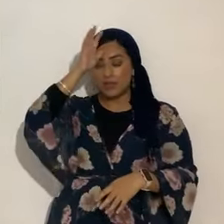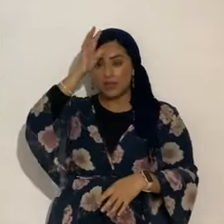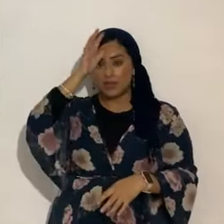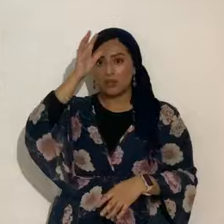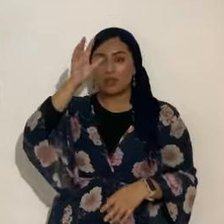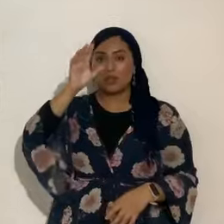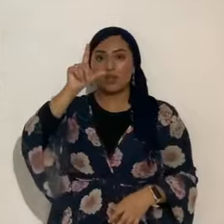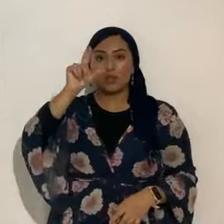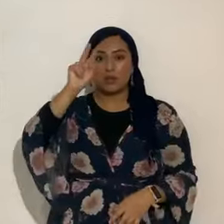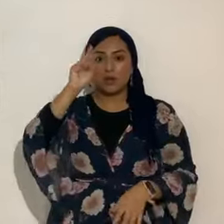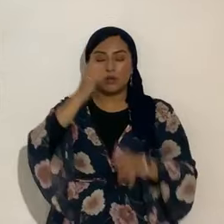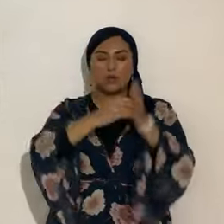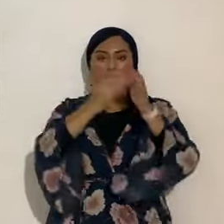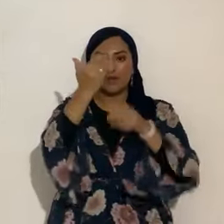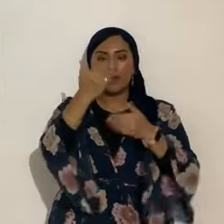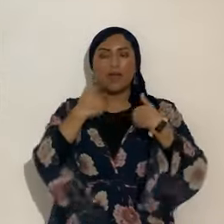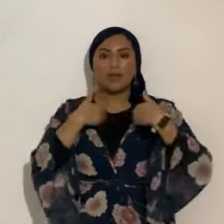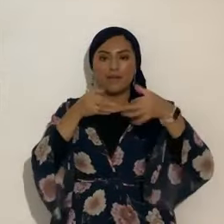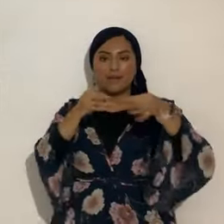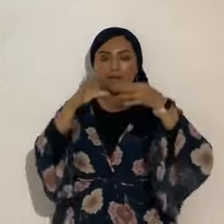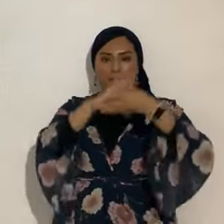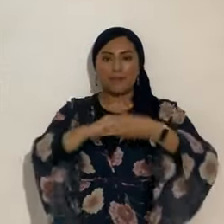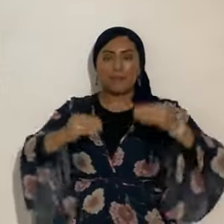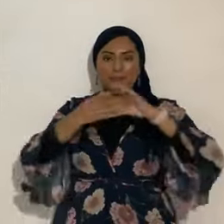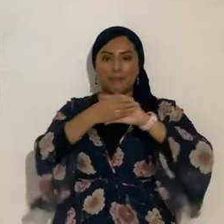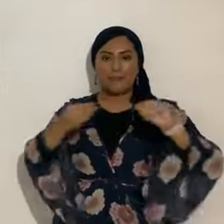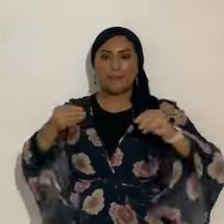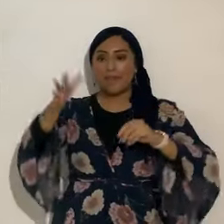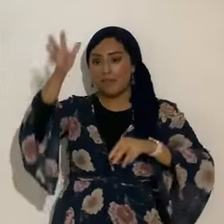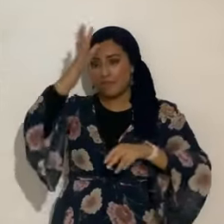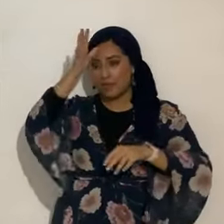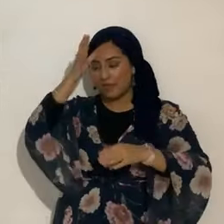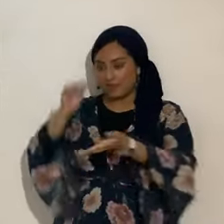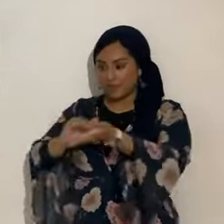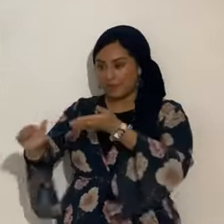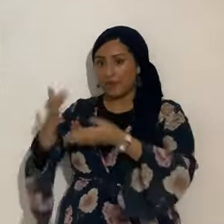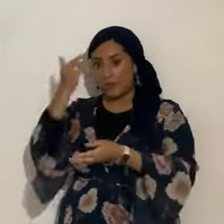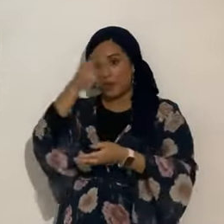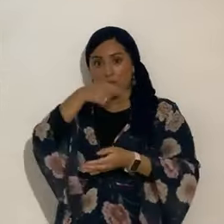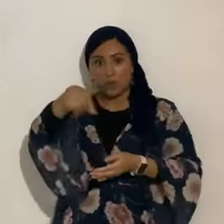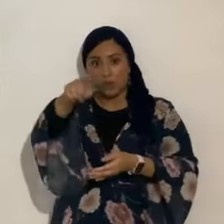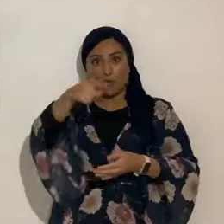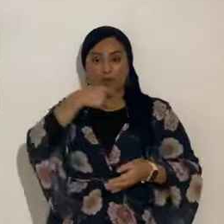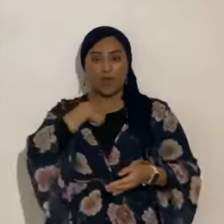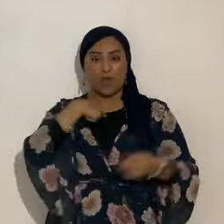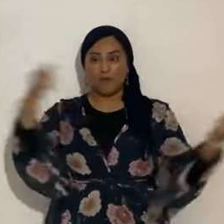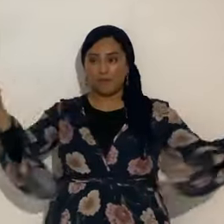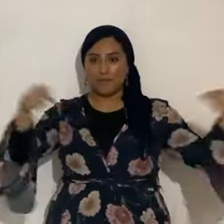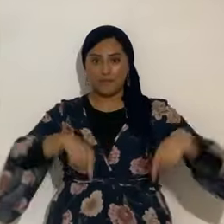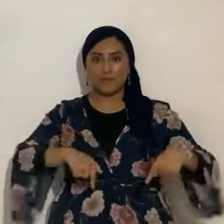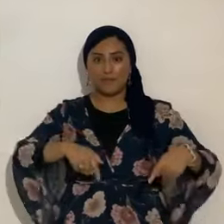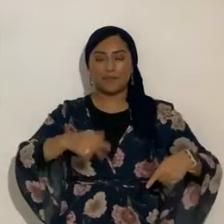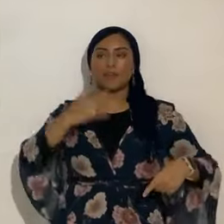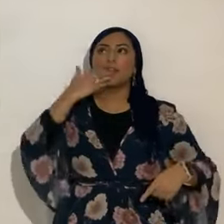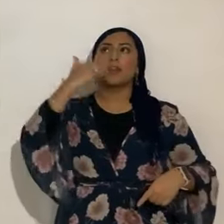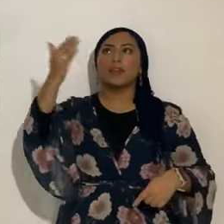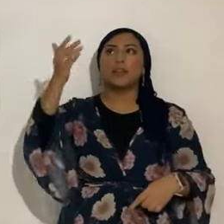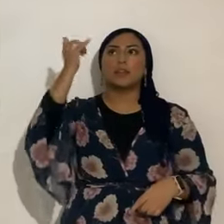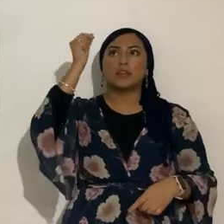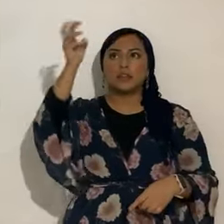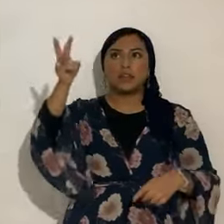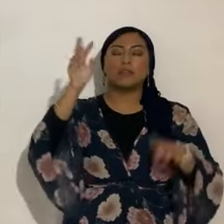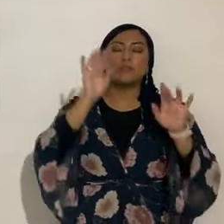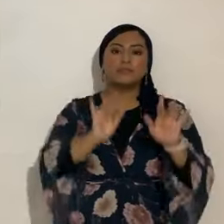Lucas 15 está descrita la historia del hijo pródigo, lo perdona. Por eso estamos acá tú y yo, por pura misericordia, por pura compasión de Yahshua